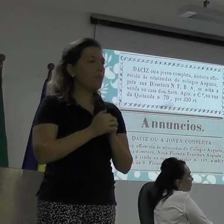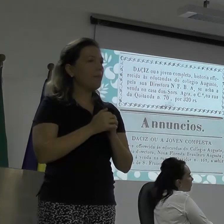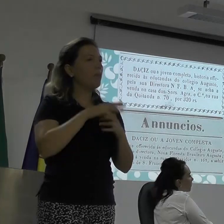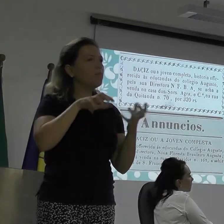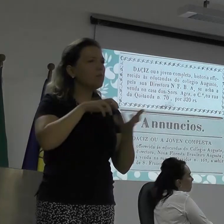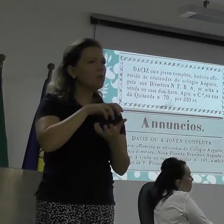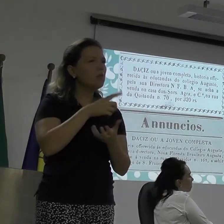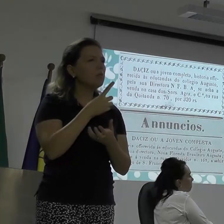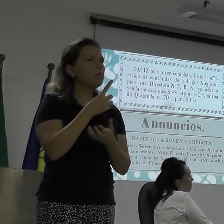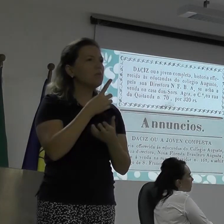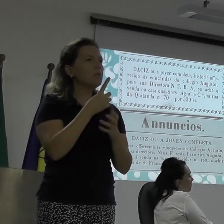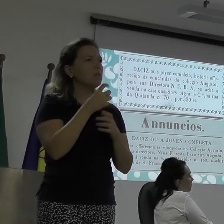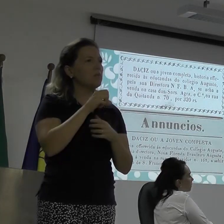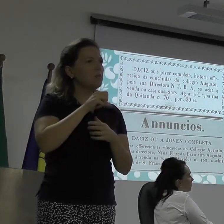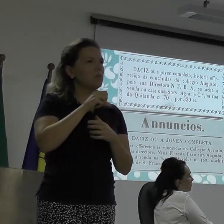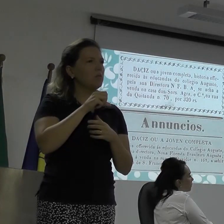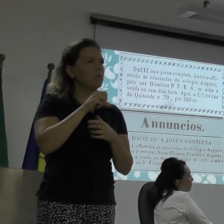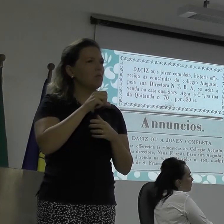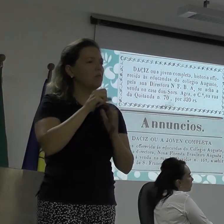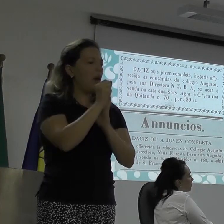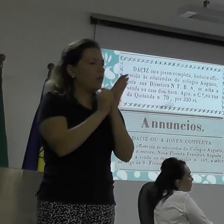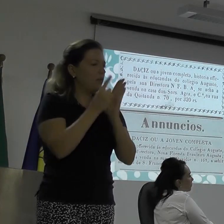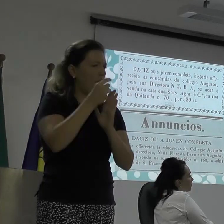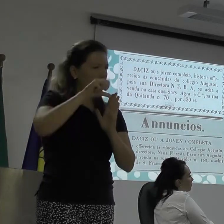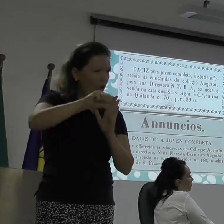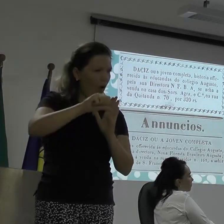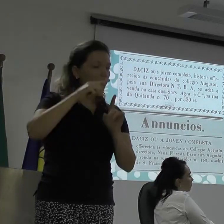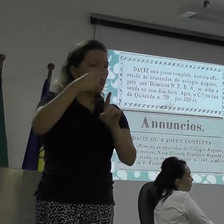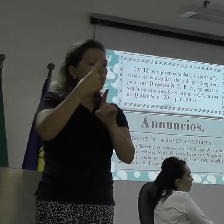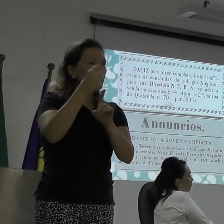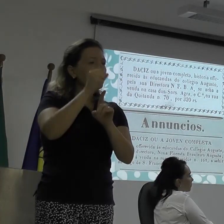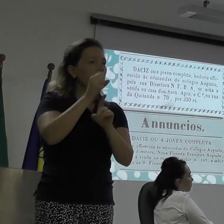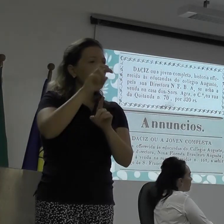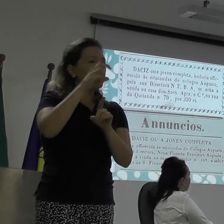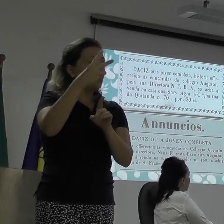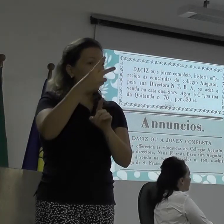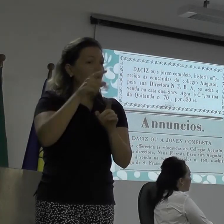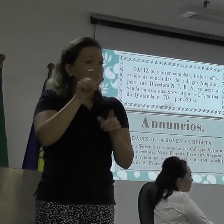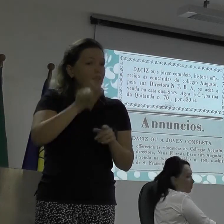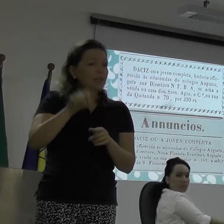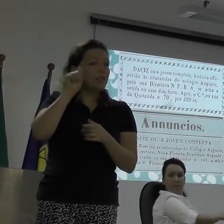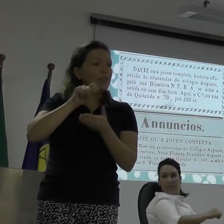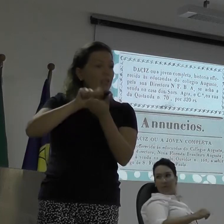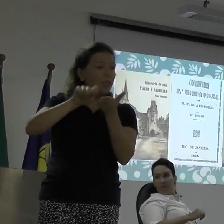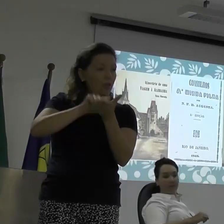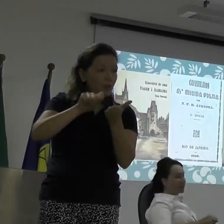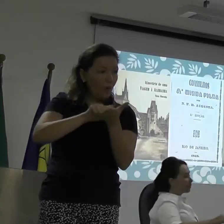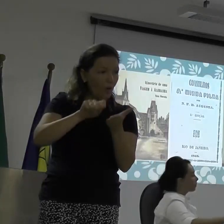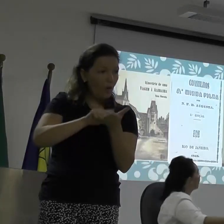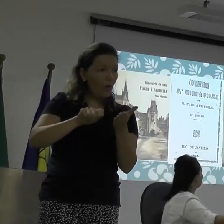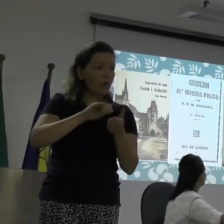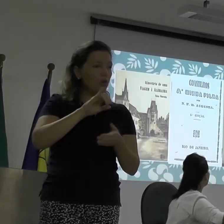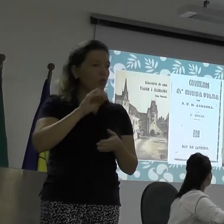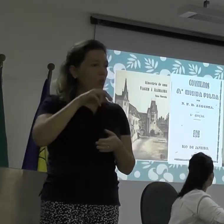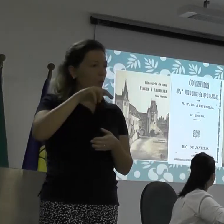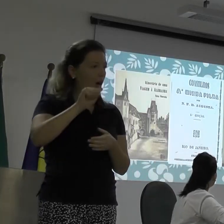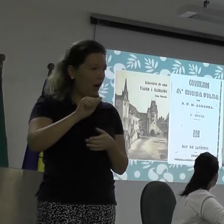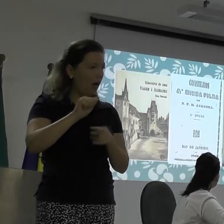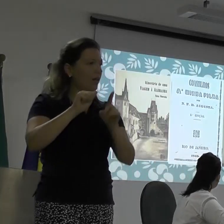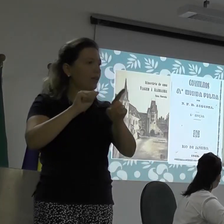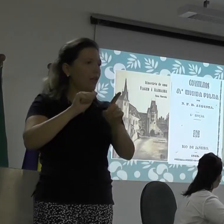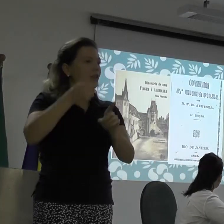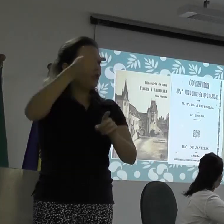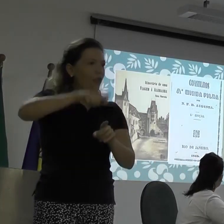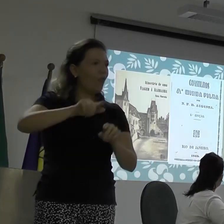no ano de 1852, a escritora Joana Paulo Manso de Noronha, outra pioneira